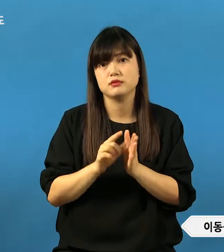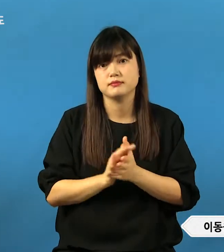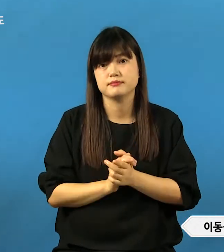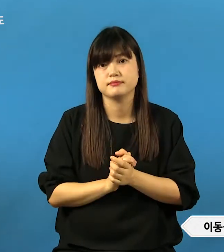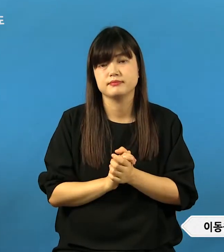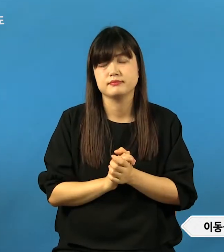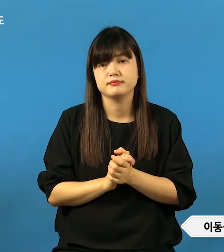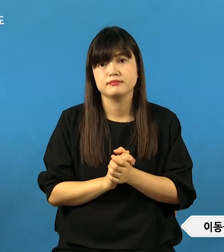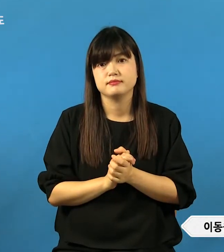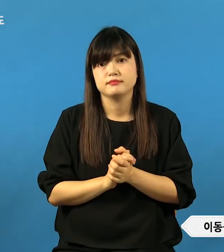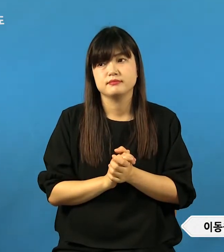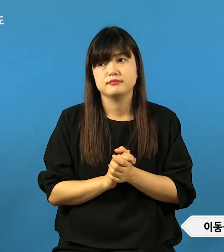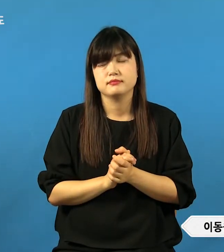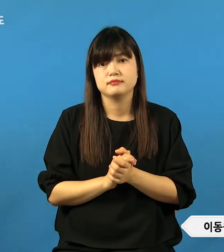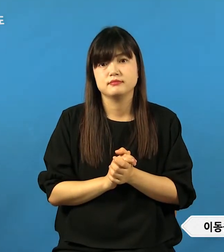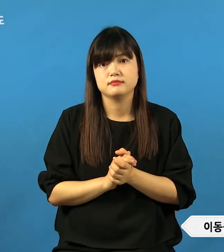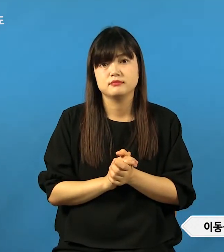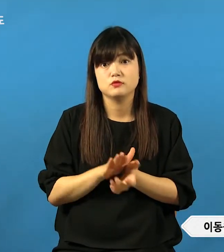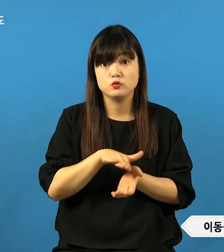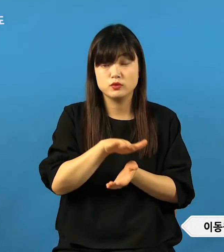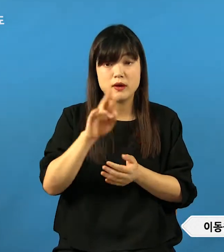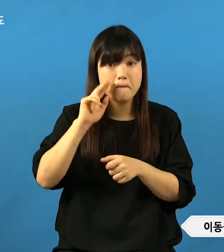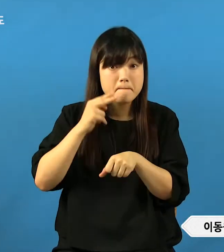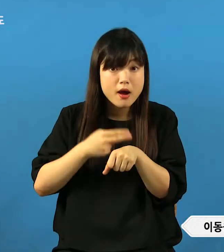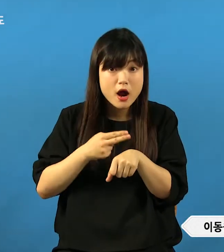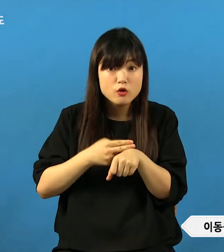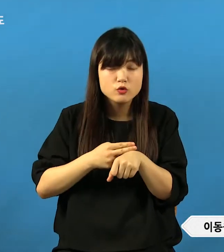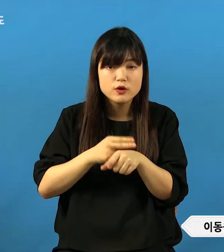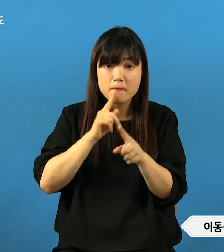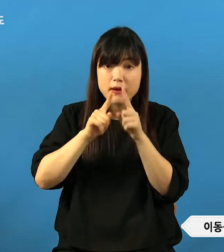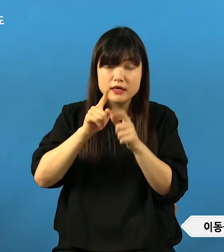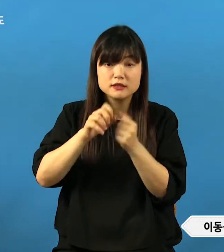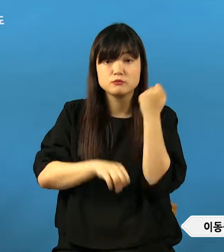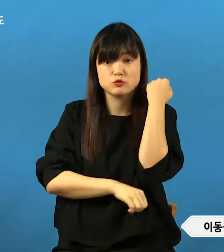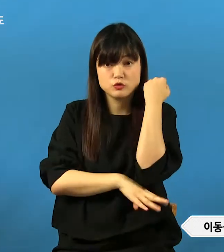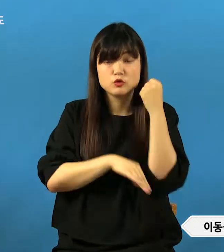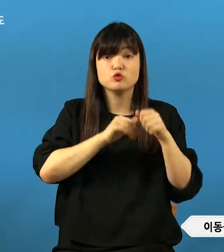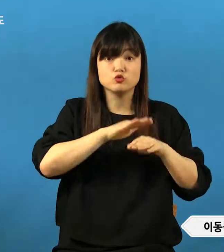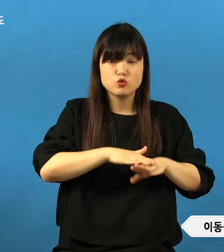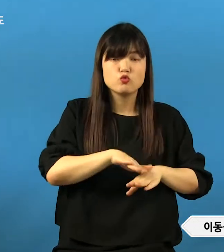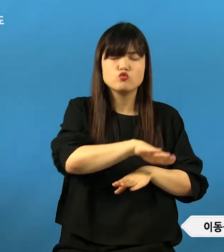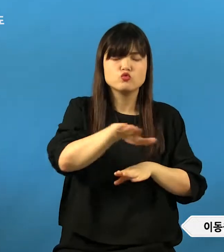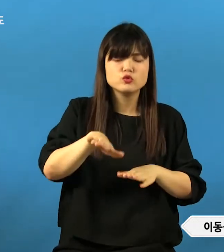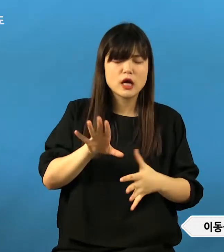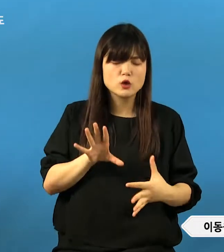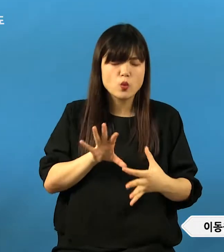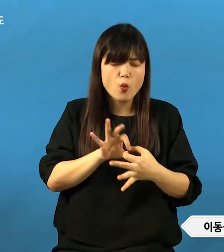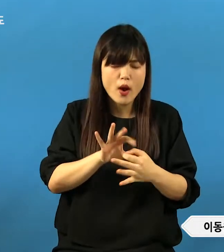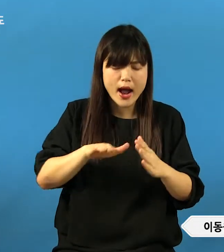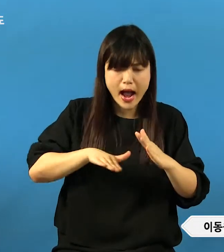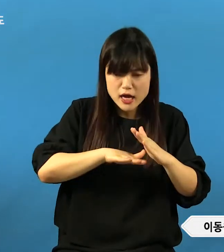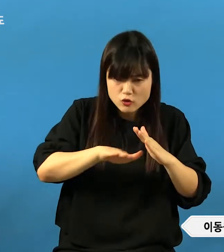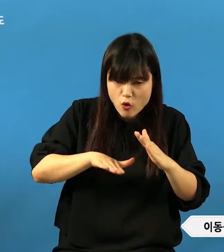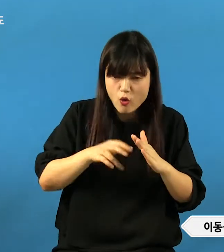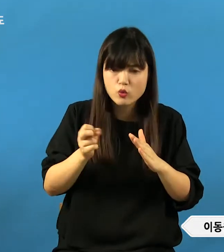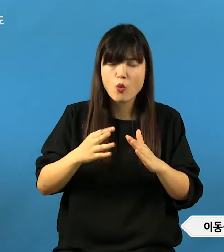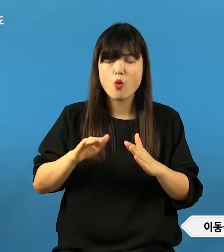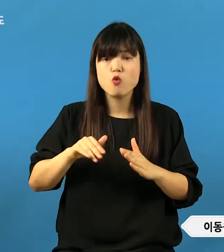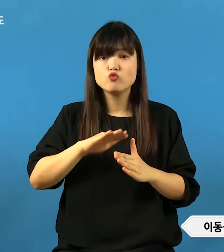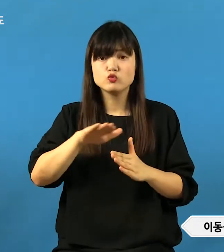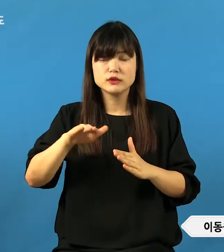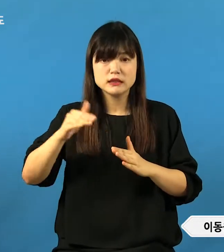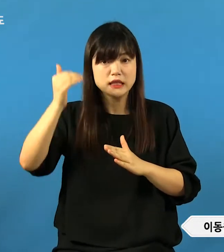말합니다. 따라서 오늘 우리는 바울 사도의 말씀에 근거해서 오늘 우리가 속한 가족, 또 우리가 속해 있는